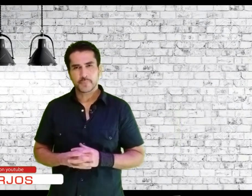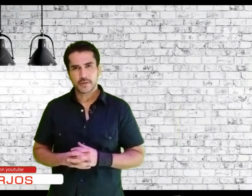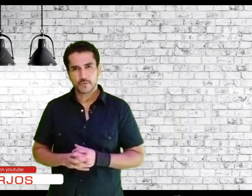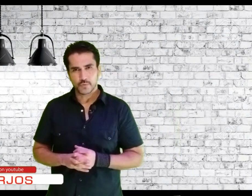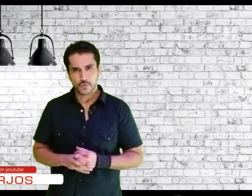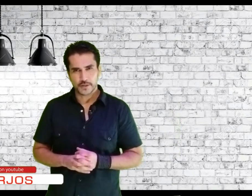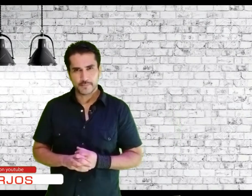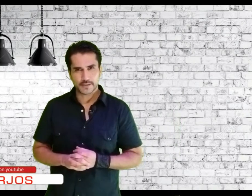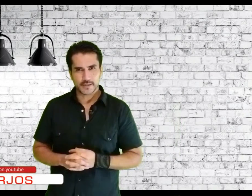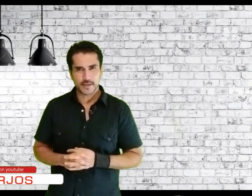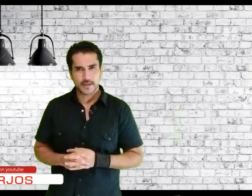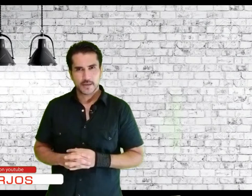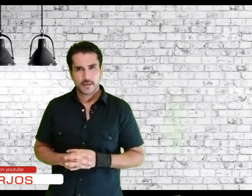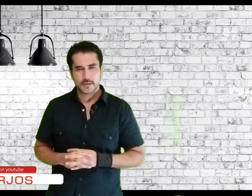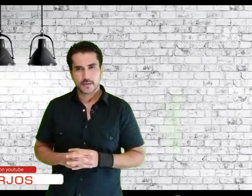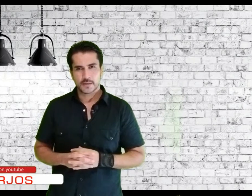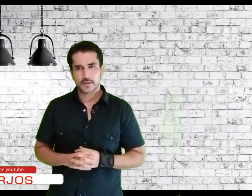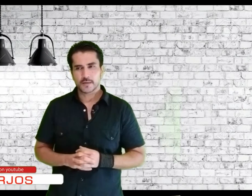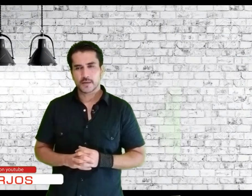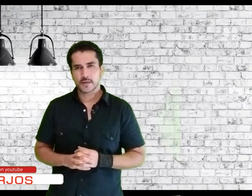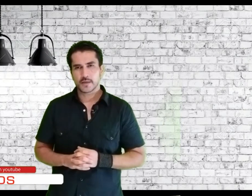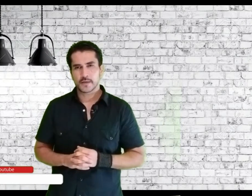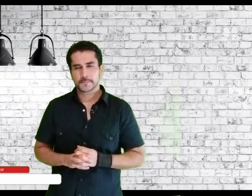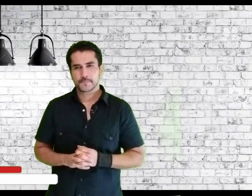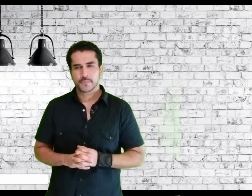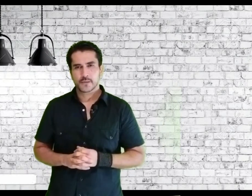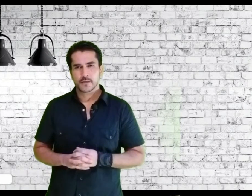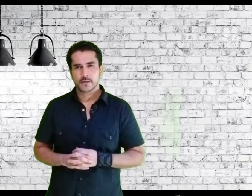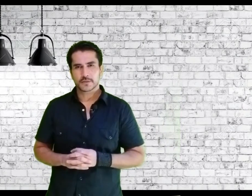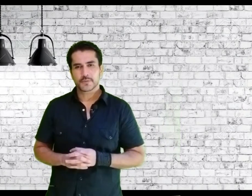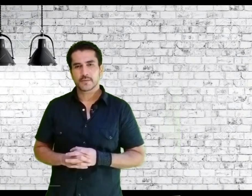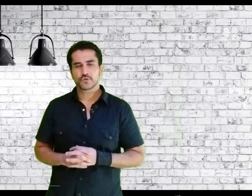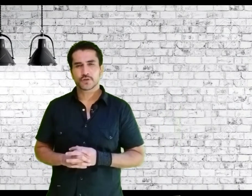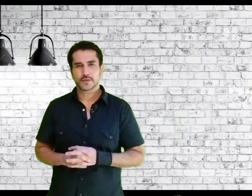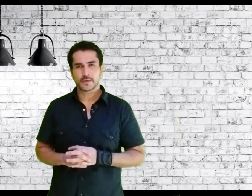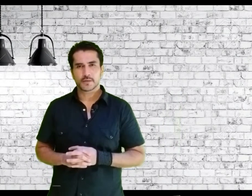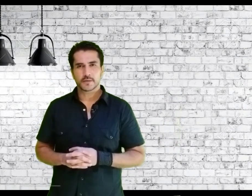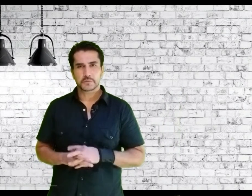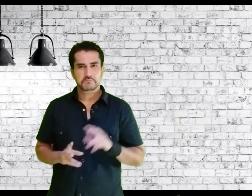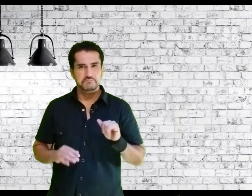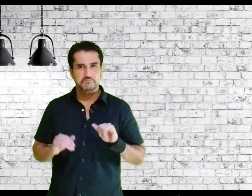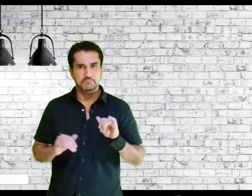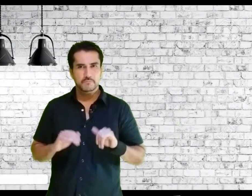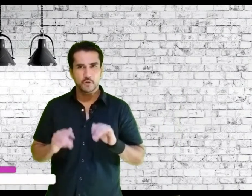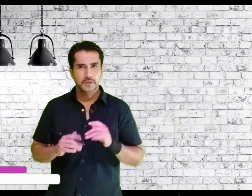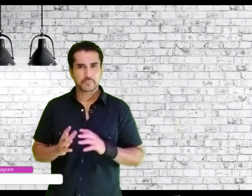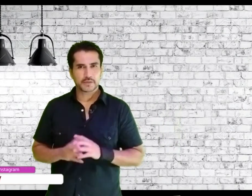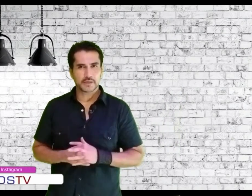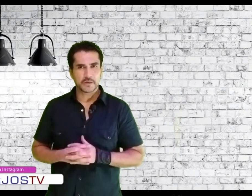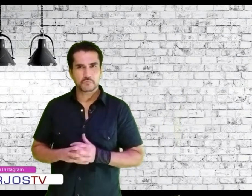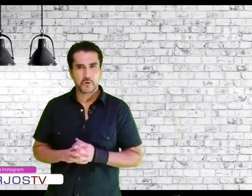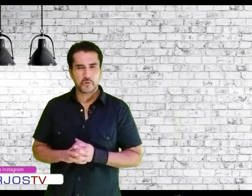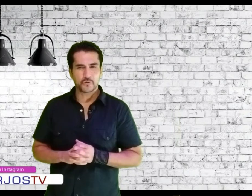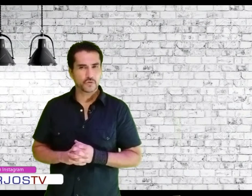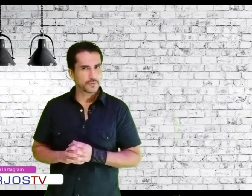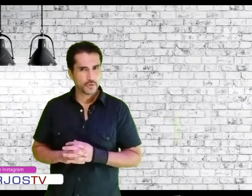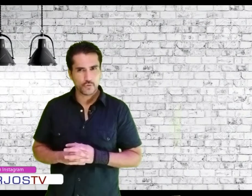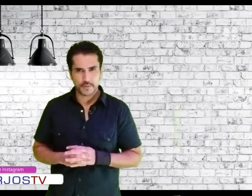aplicar un poco de gramática y esperamos que logren practicar un poco, no se preocupen si